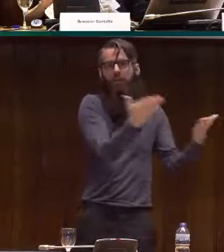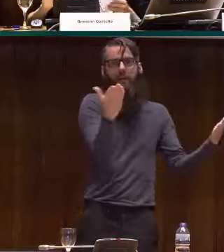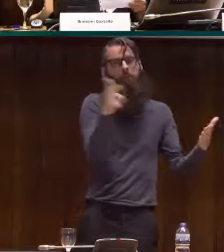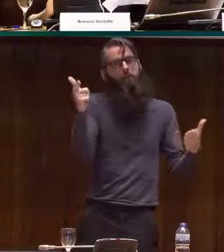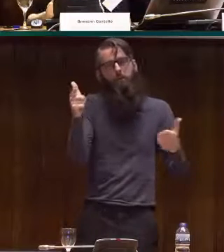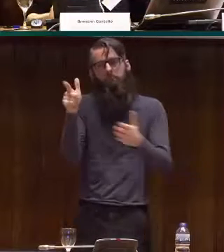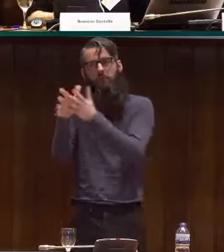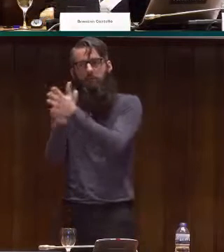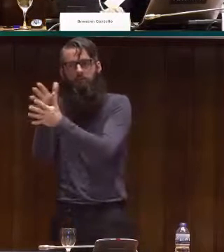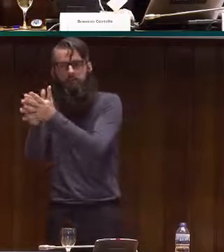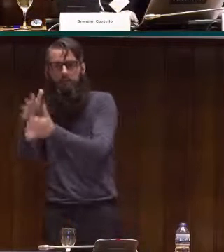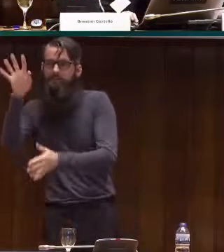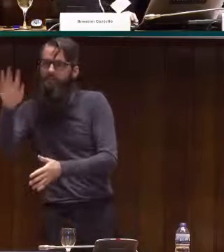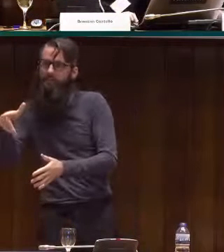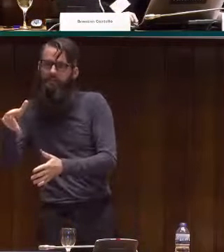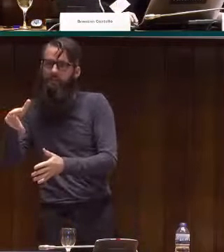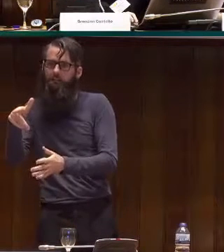¿sí?